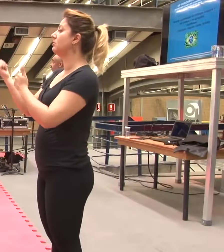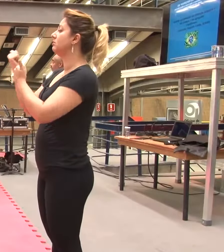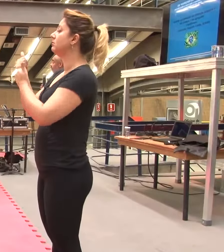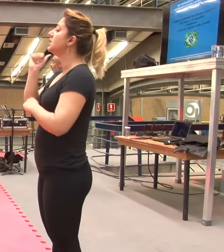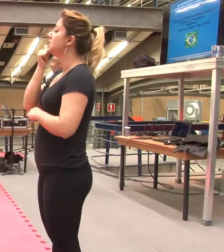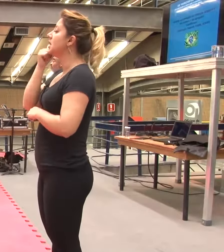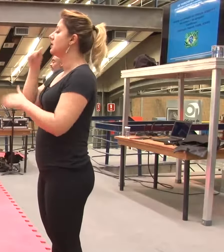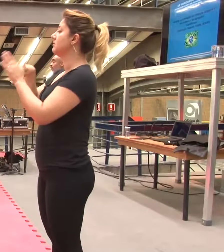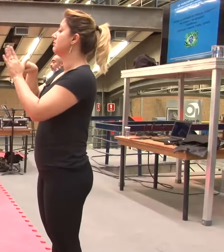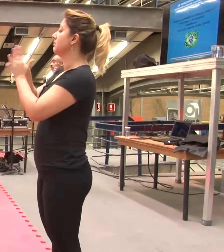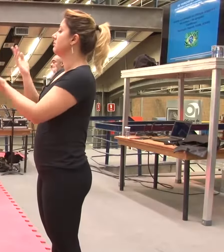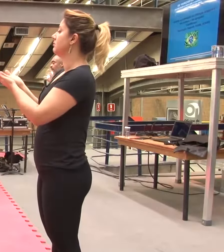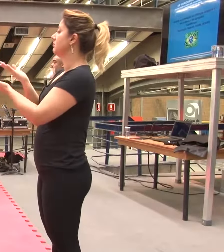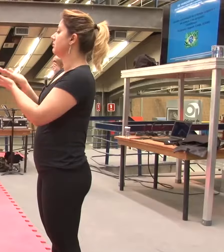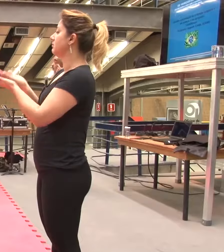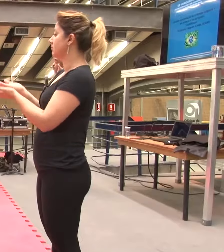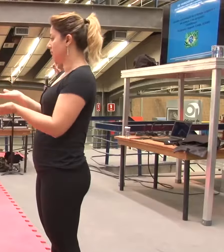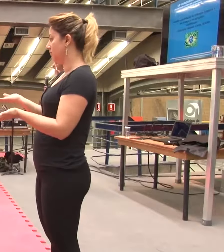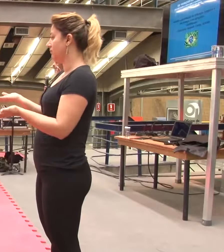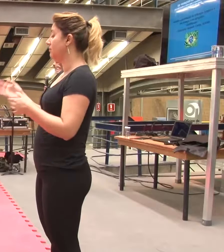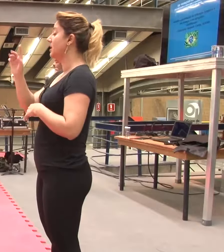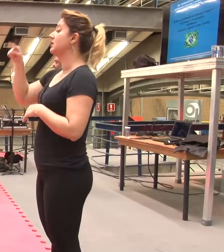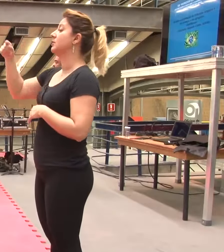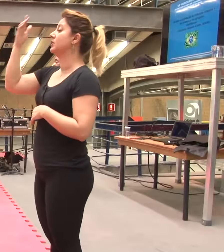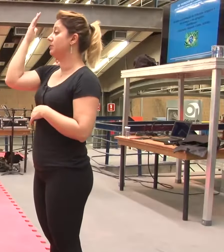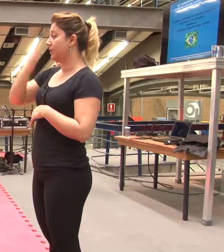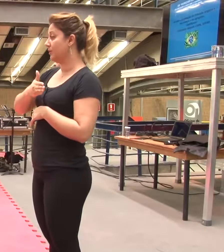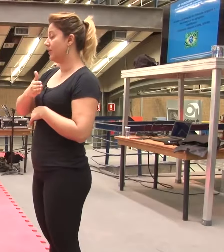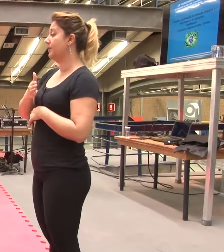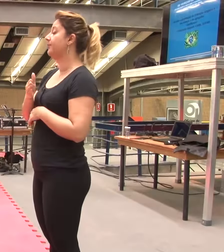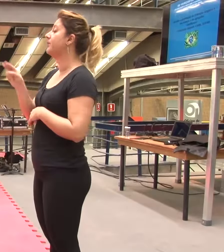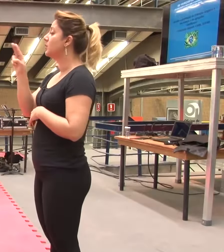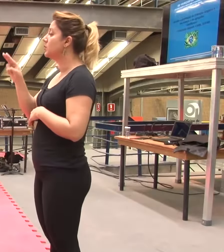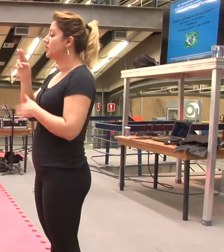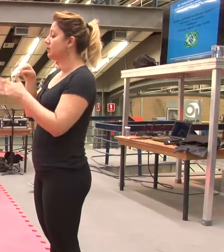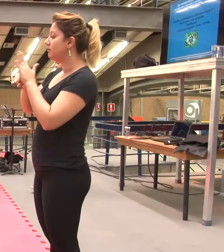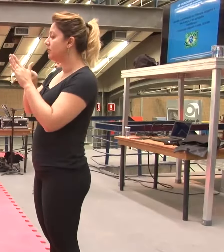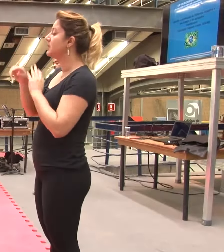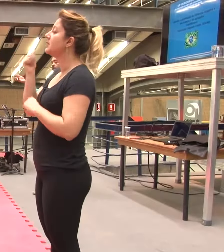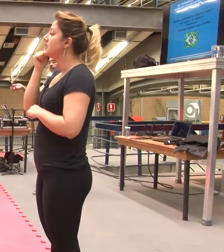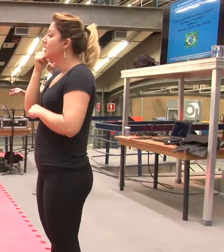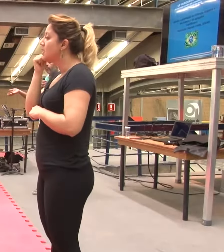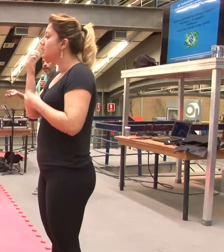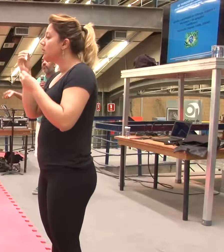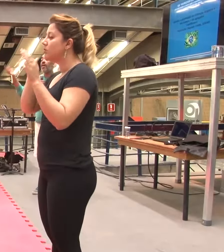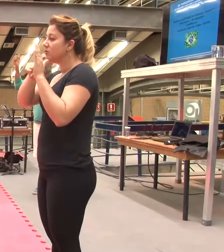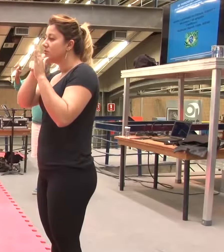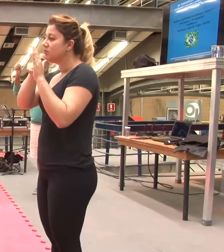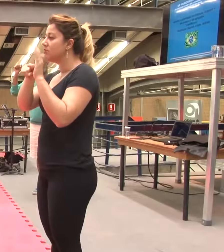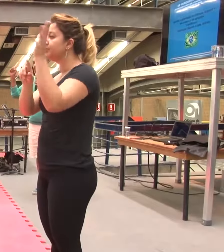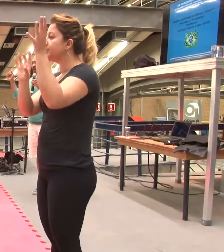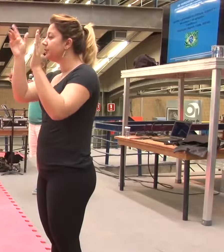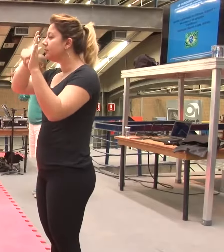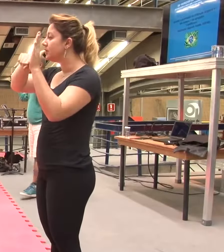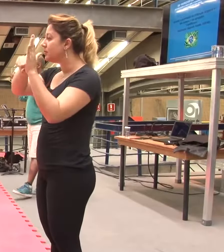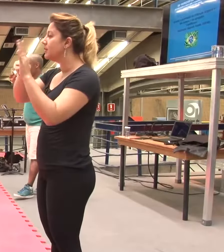Pronto. Só que depois se comprova que, que o uso da ciência na compreensão de determinados aspectos vai